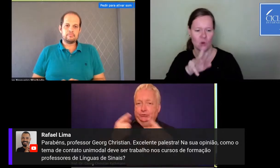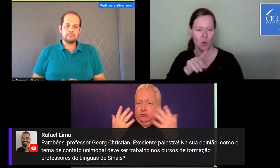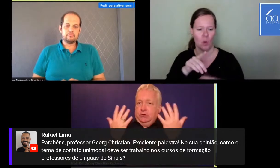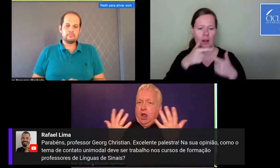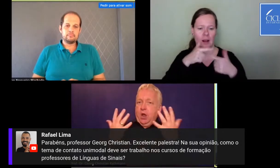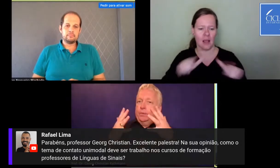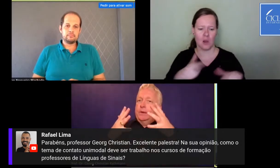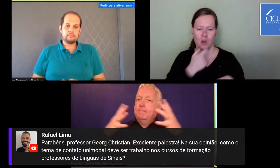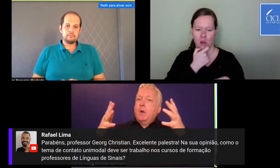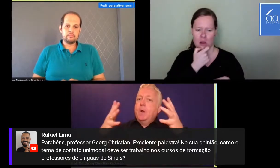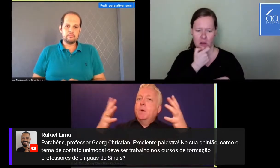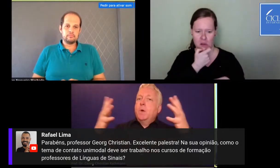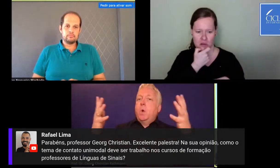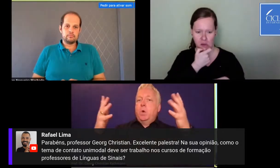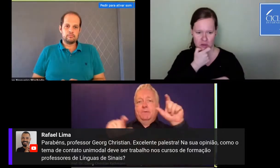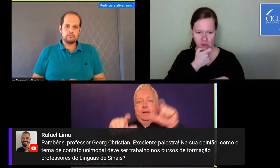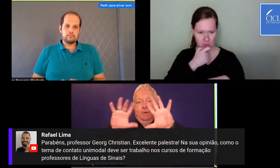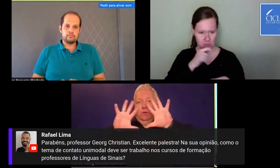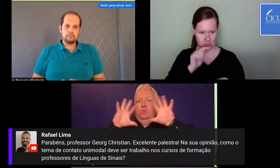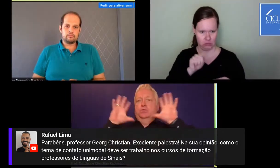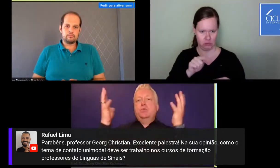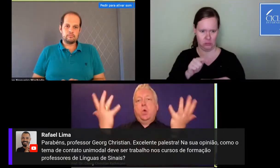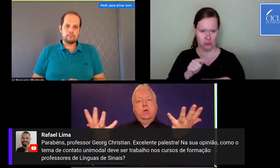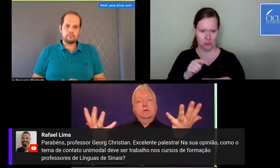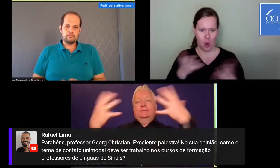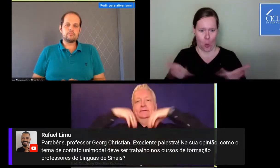input materno, linguístico,